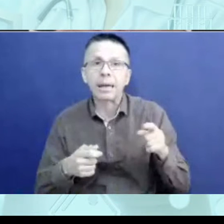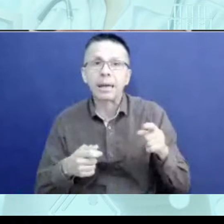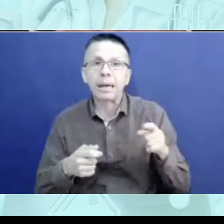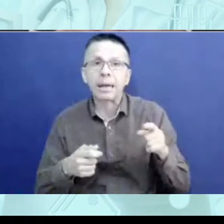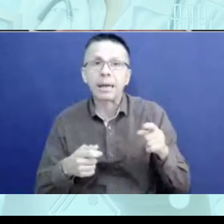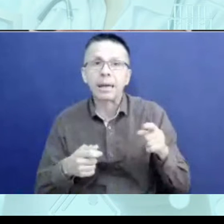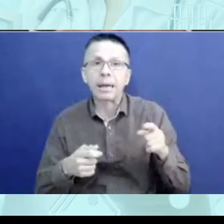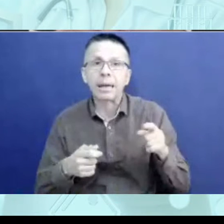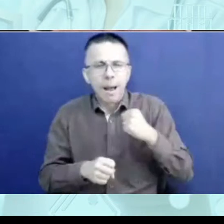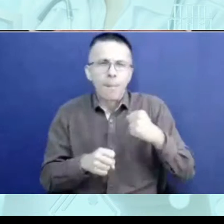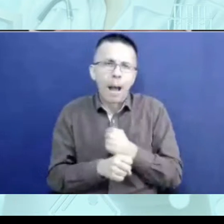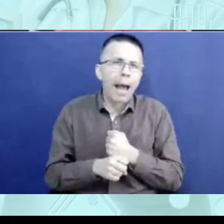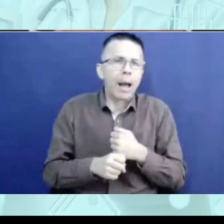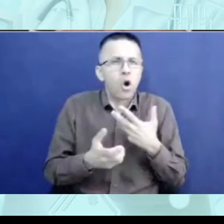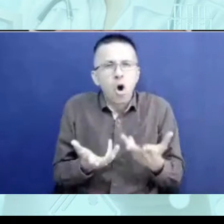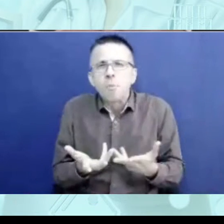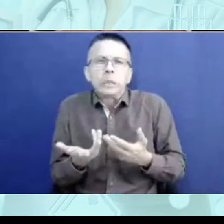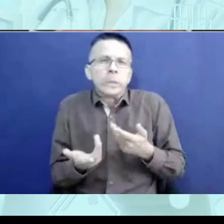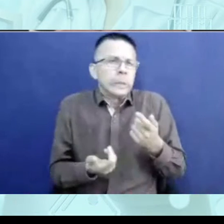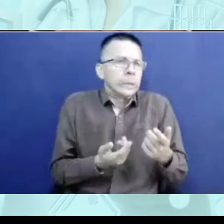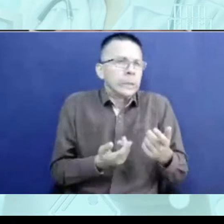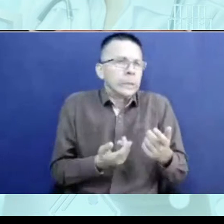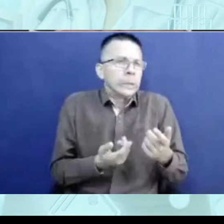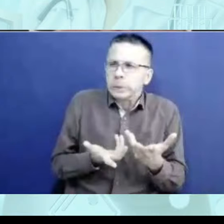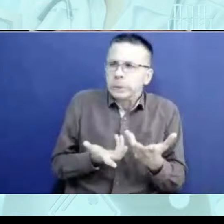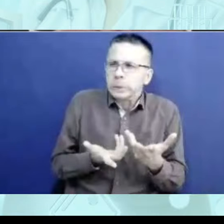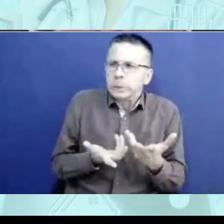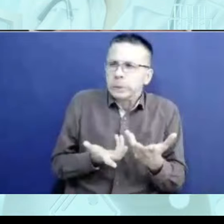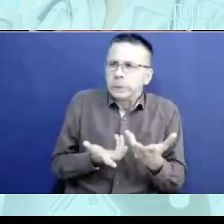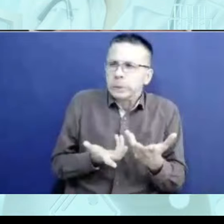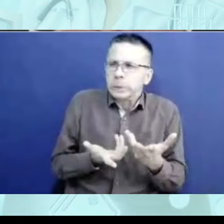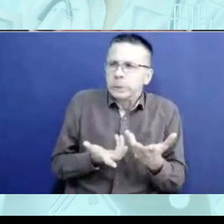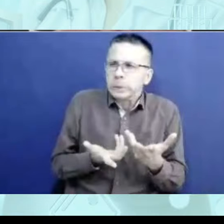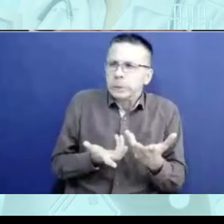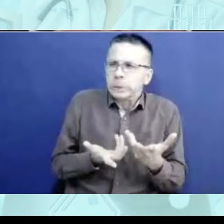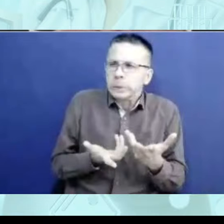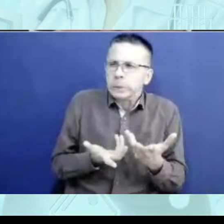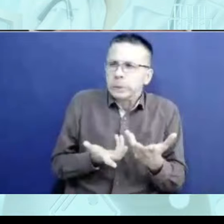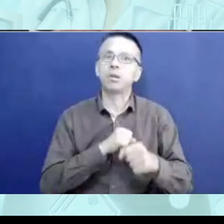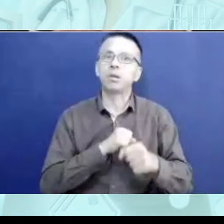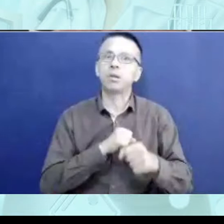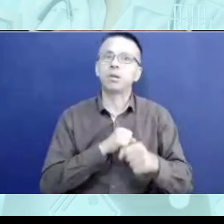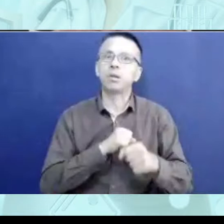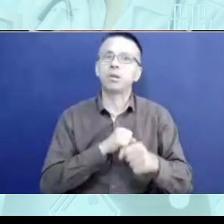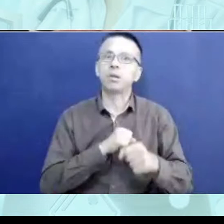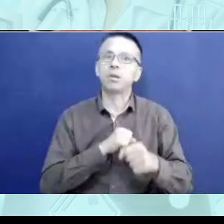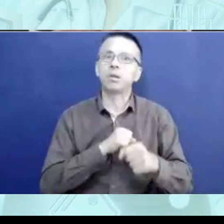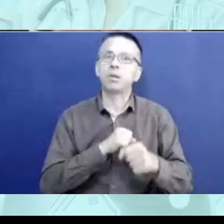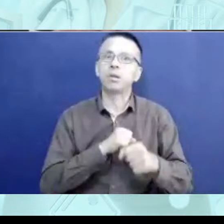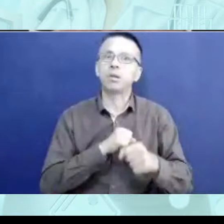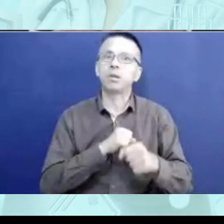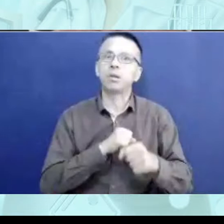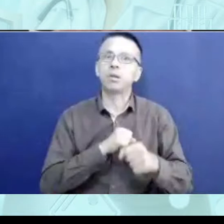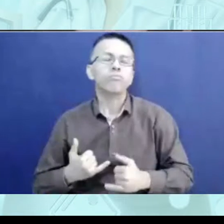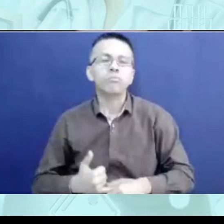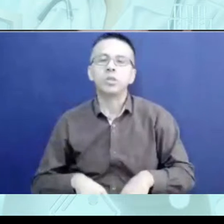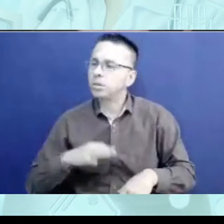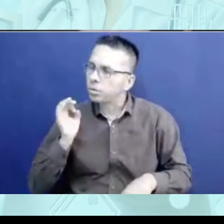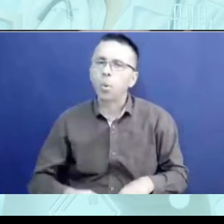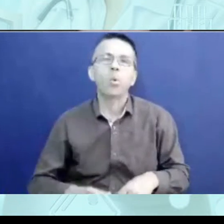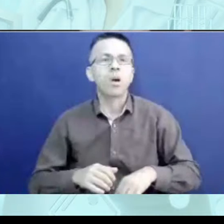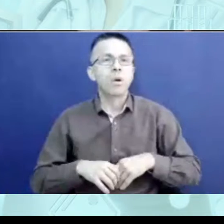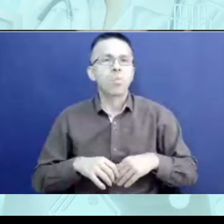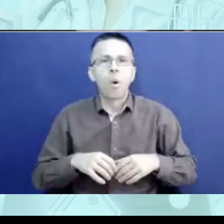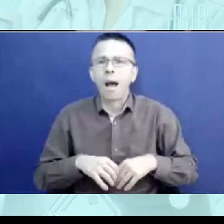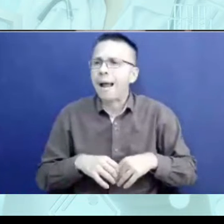tratando de realizar, pero todavía no se podía. Y él este año dijo, lo vamos a hacer. Lo vamos a lograr con nuestros